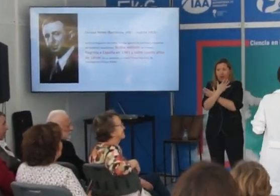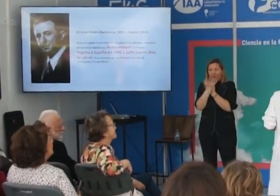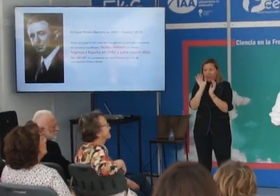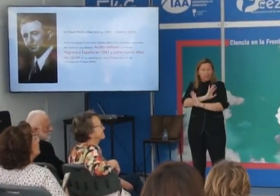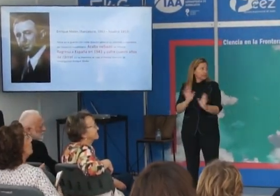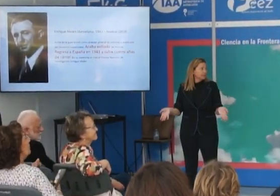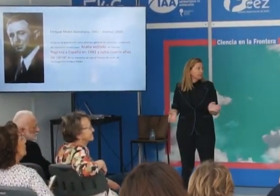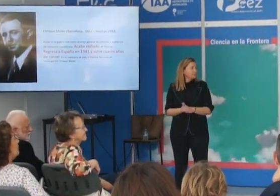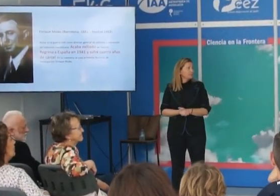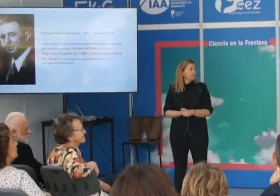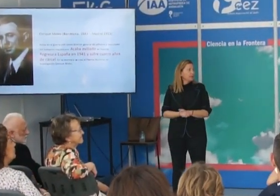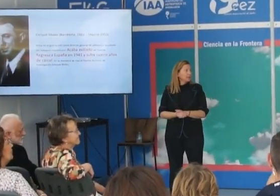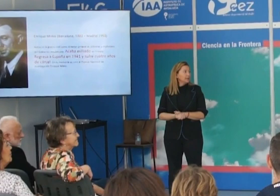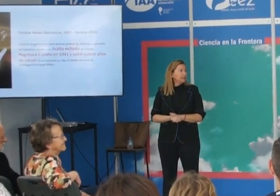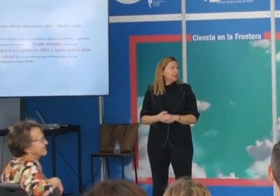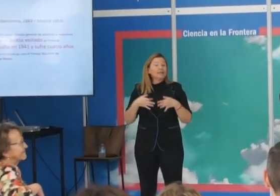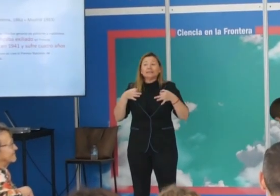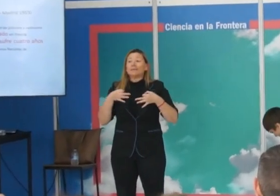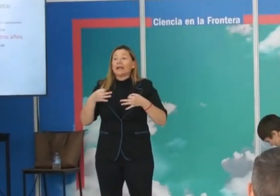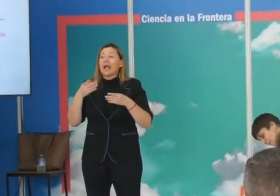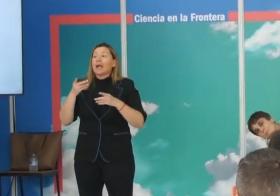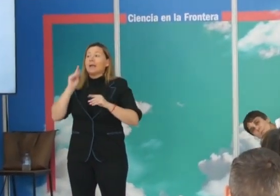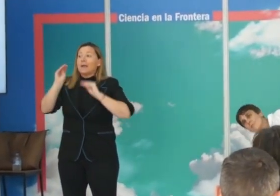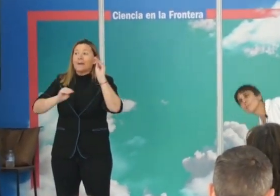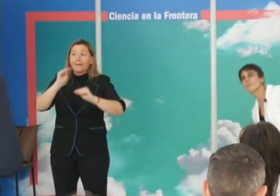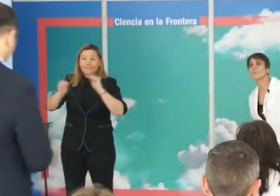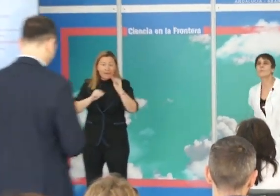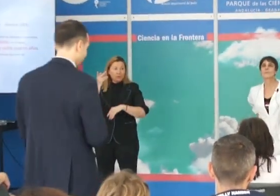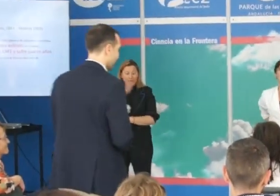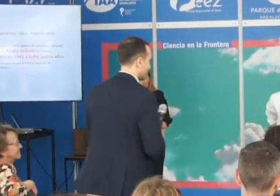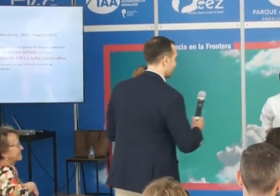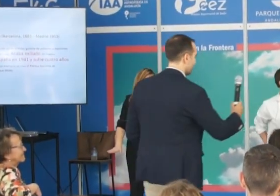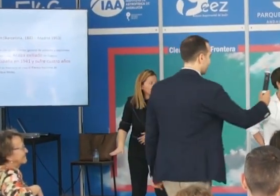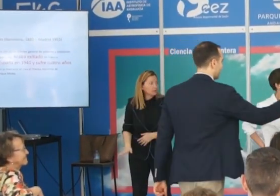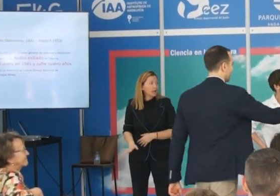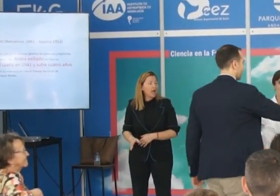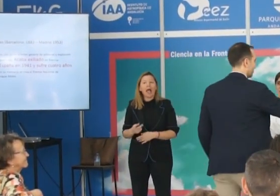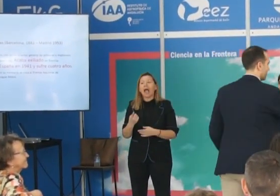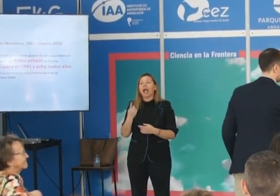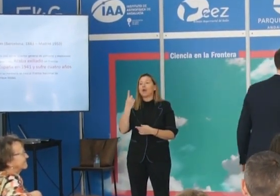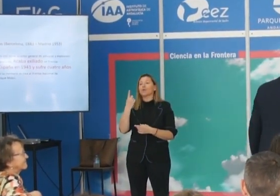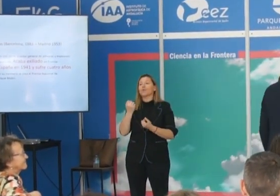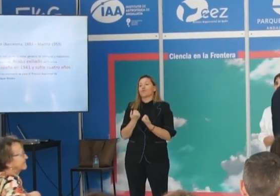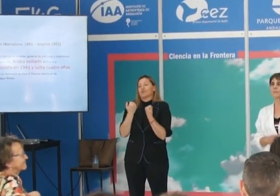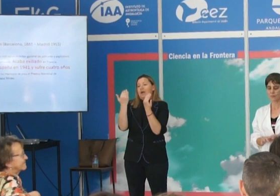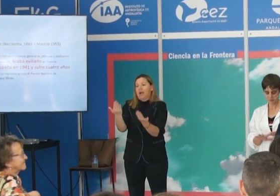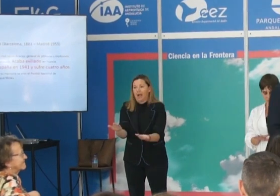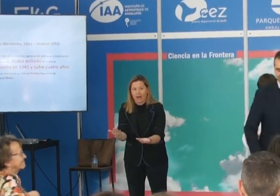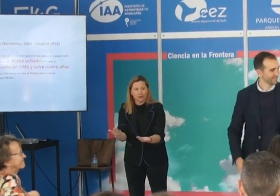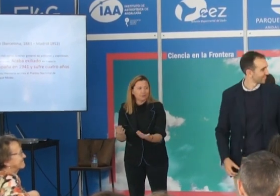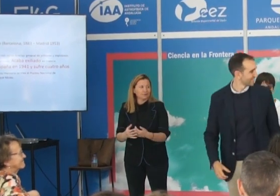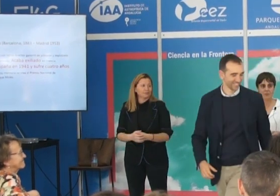Bueno, siempre que tenemos preguntas de alguien más joven, tenemos algún regalillo para él o